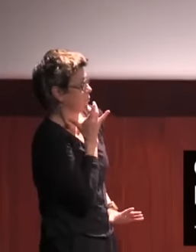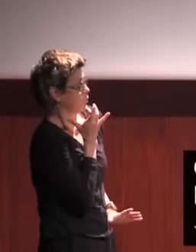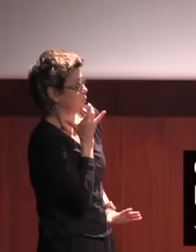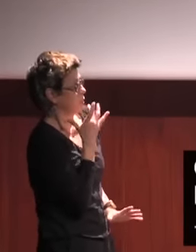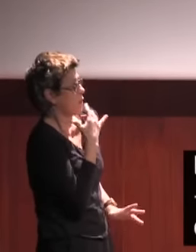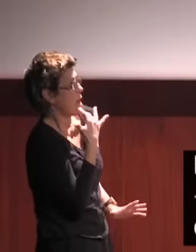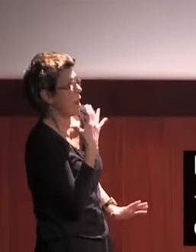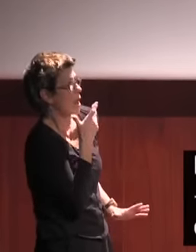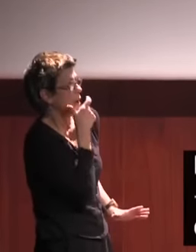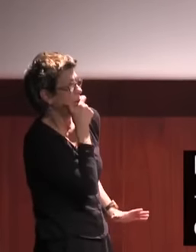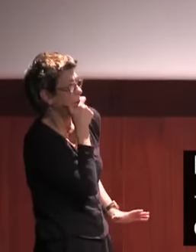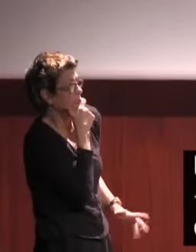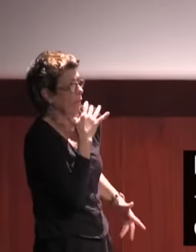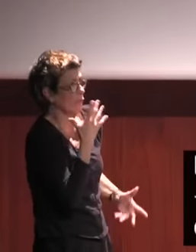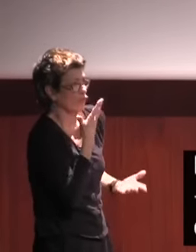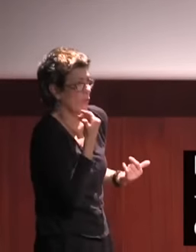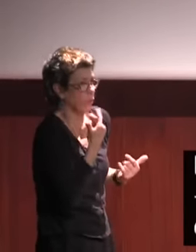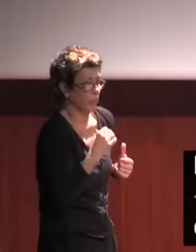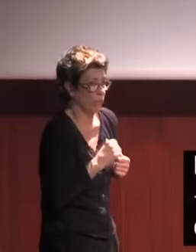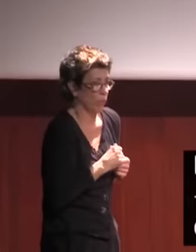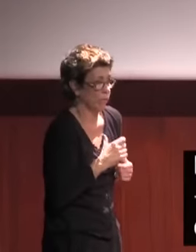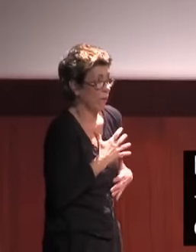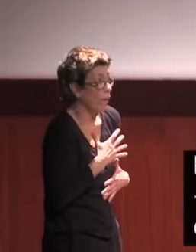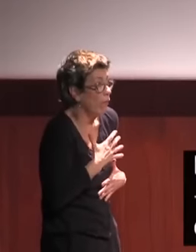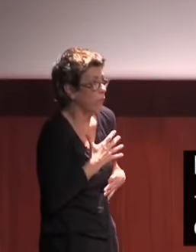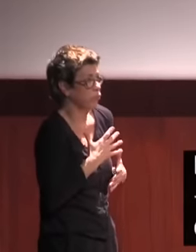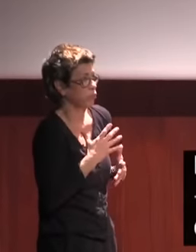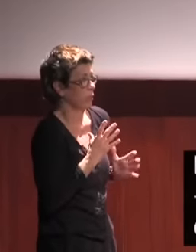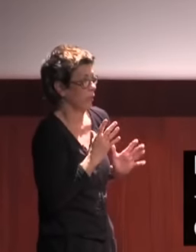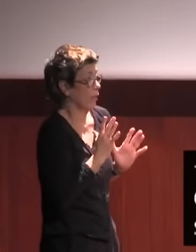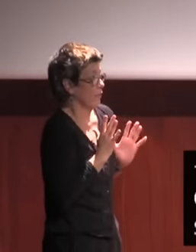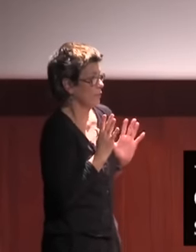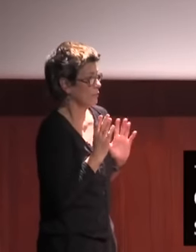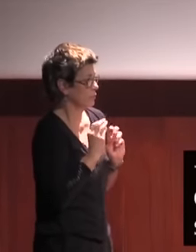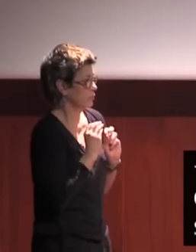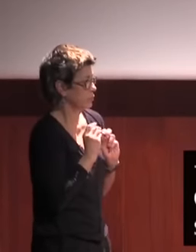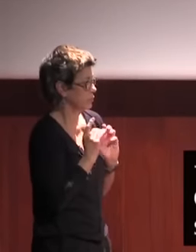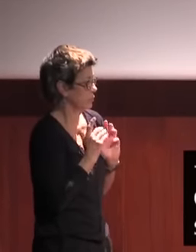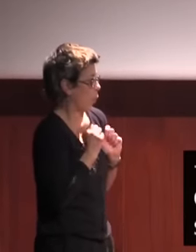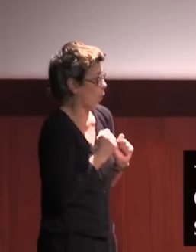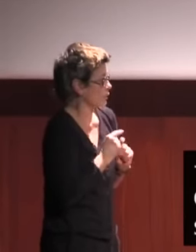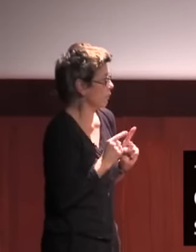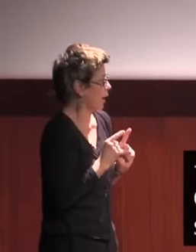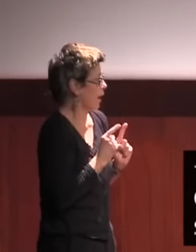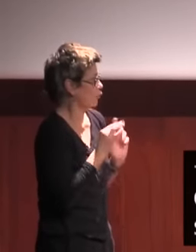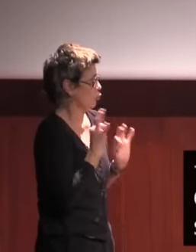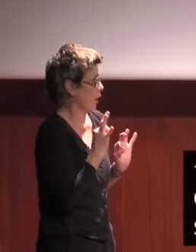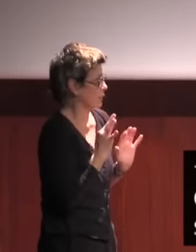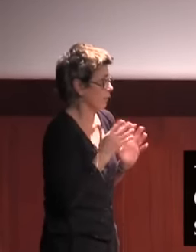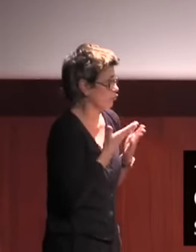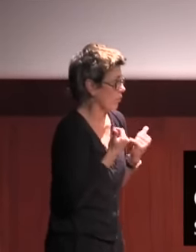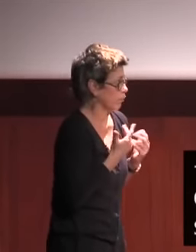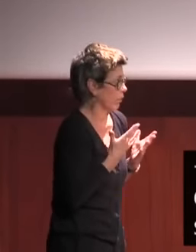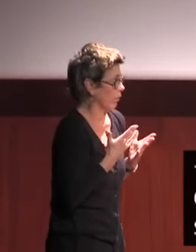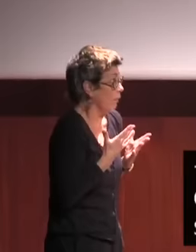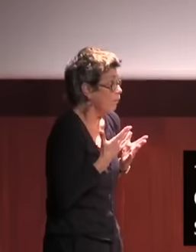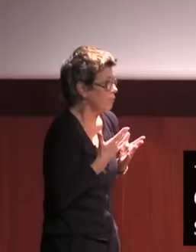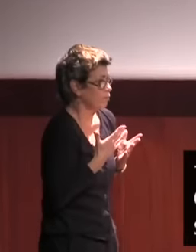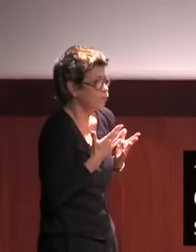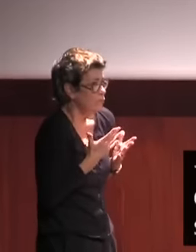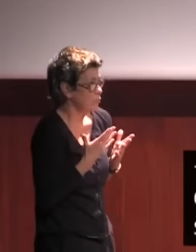pas comment faire, comment toucher un livre, comment choisir un livre.